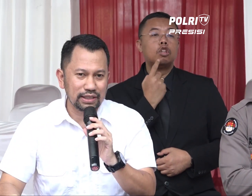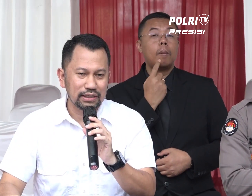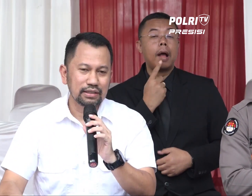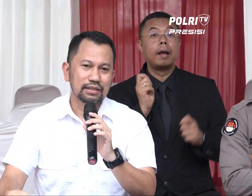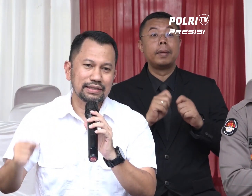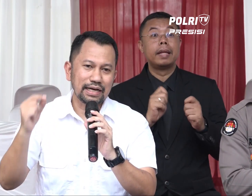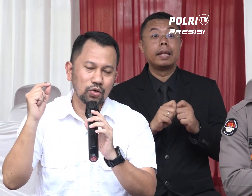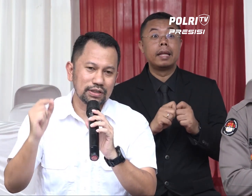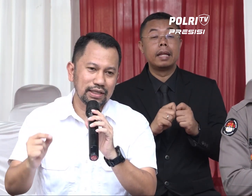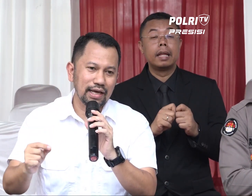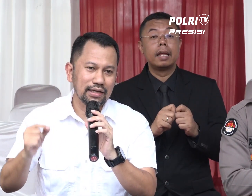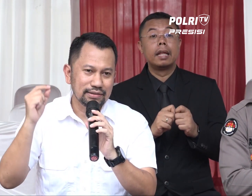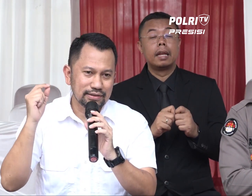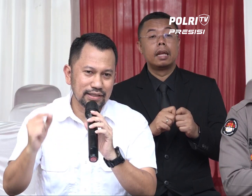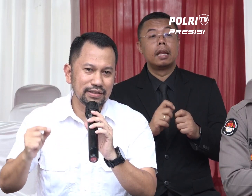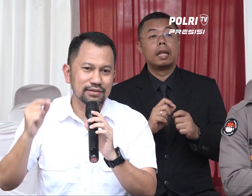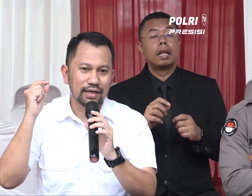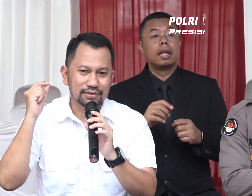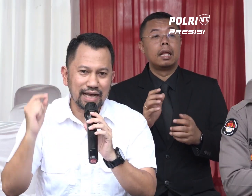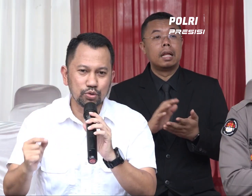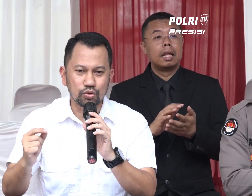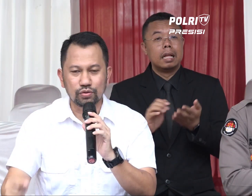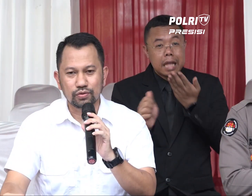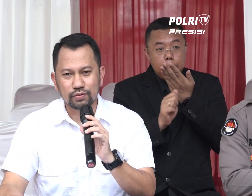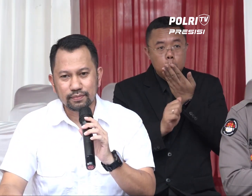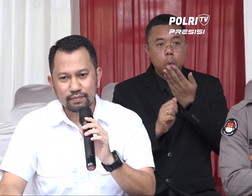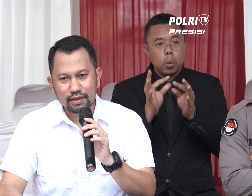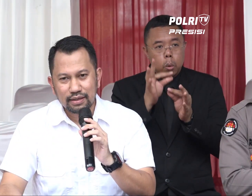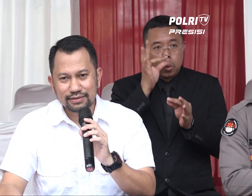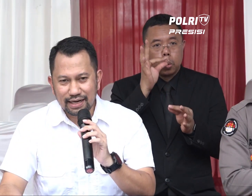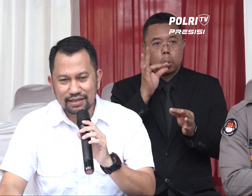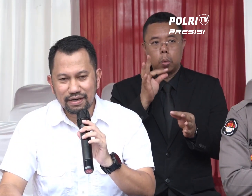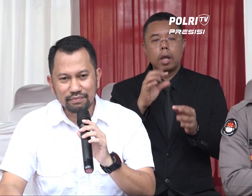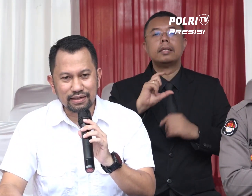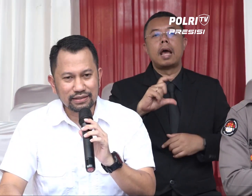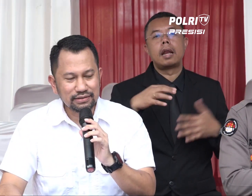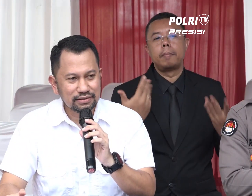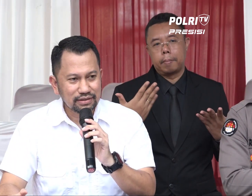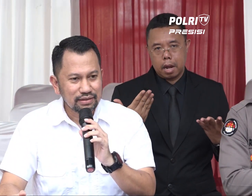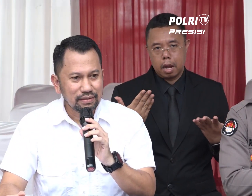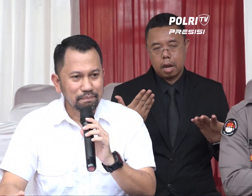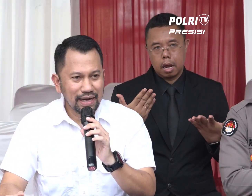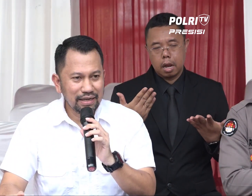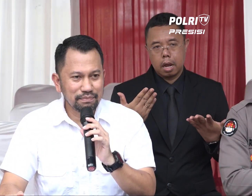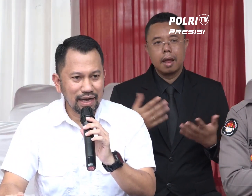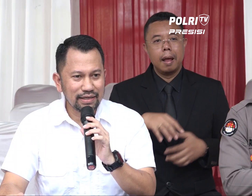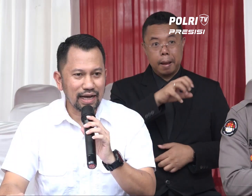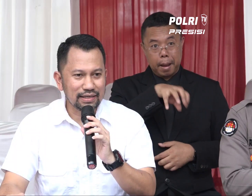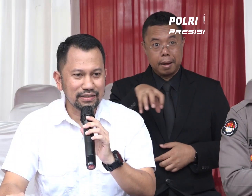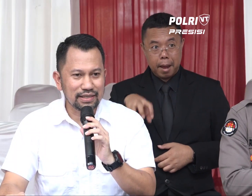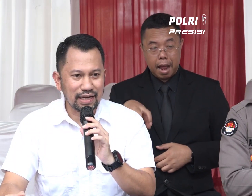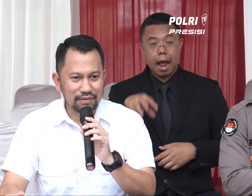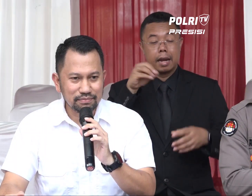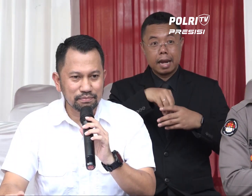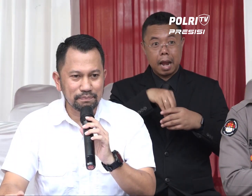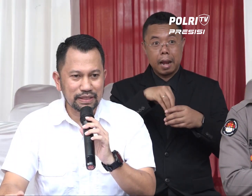memproduksi narkotika jenis sabu. Caranya bagaimana? Bahan-bahan yang ada